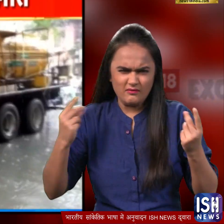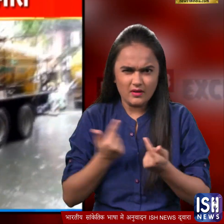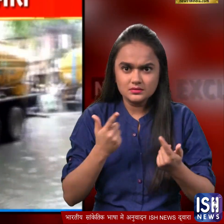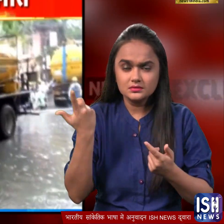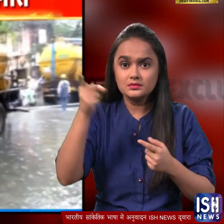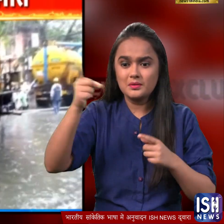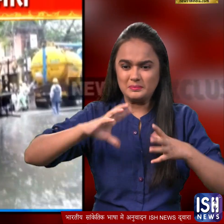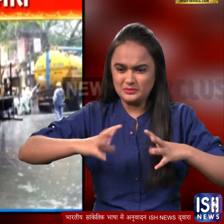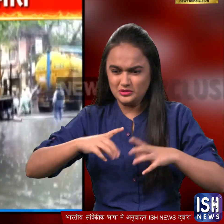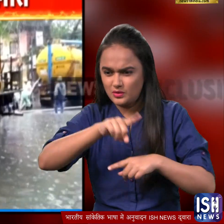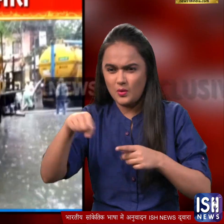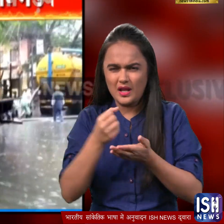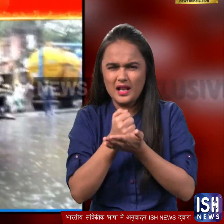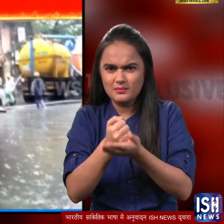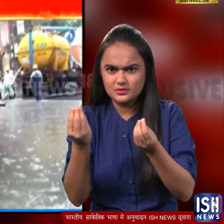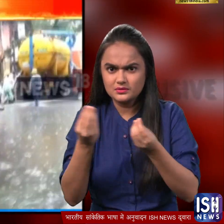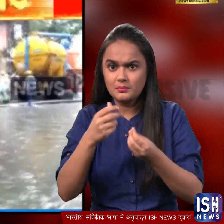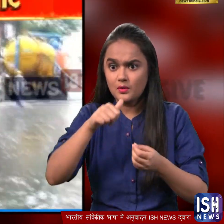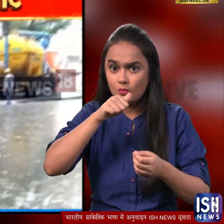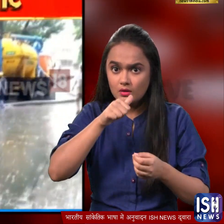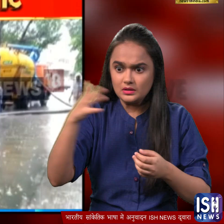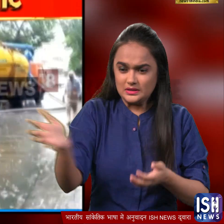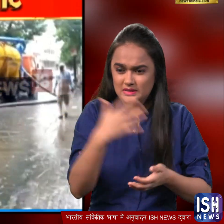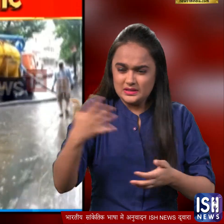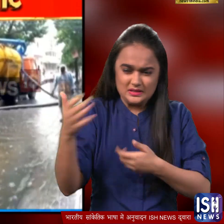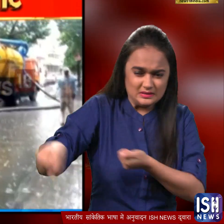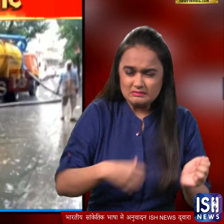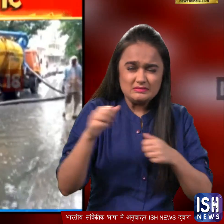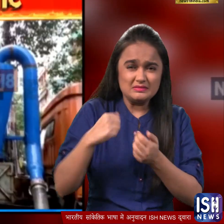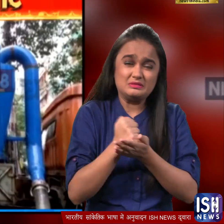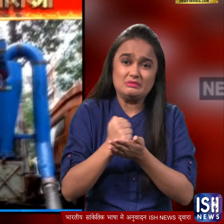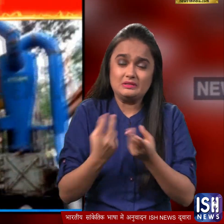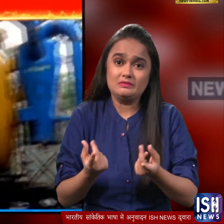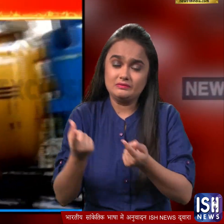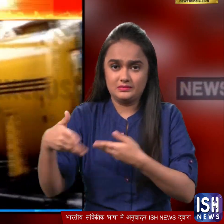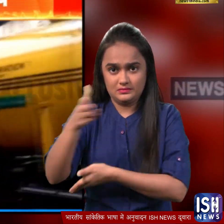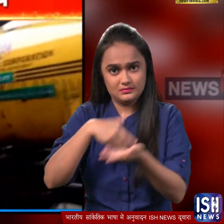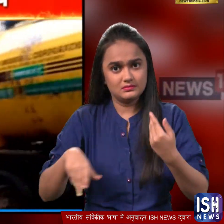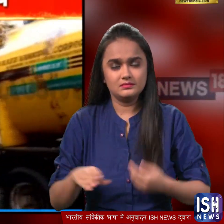आए और उन्होंने मशीनों की मदद से सड़कों पर भरे पानी को निकालना शुरू कर दिया।